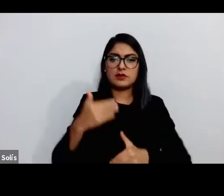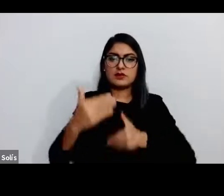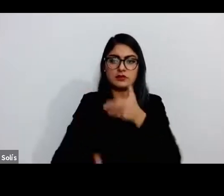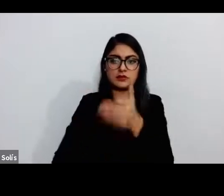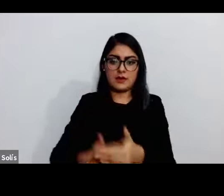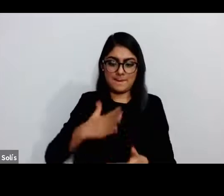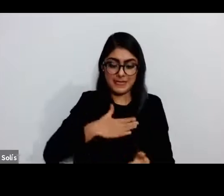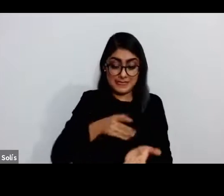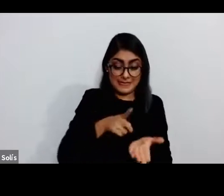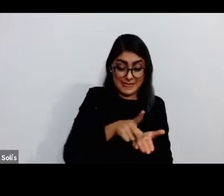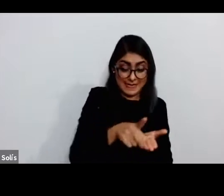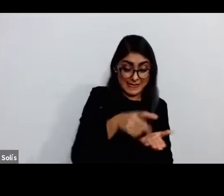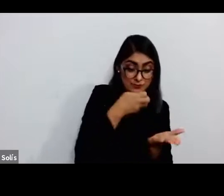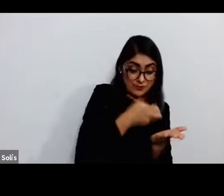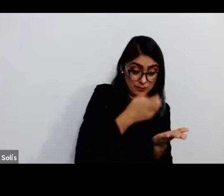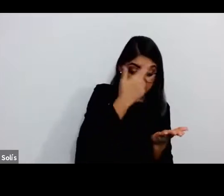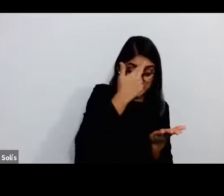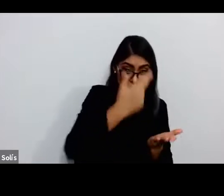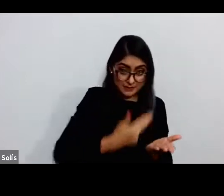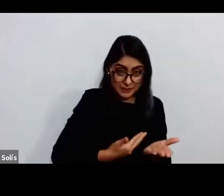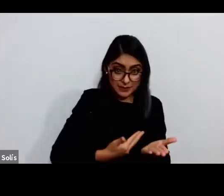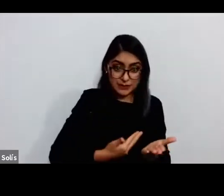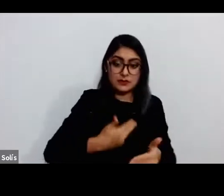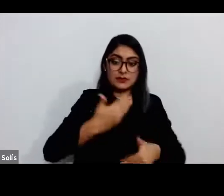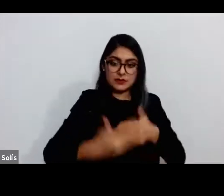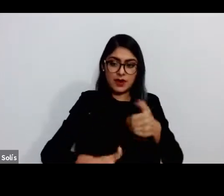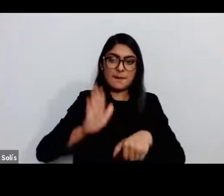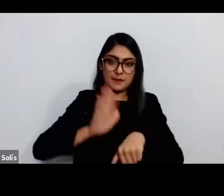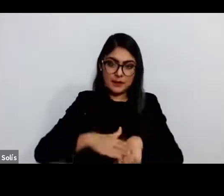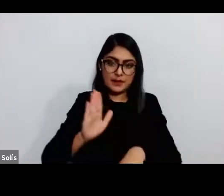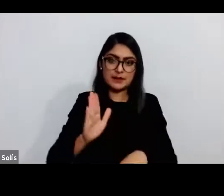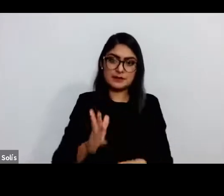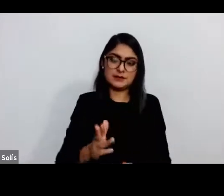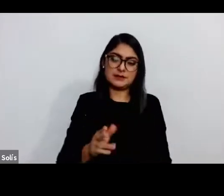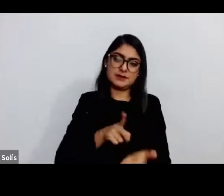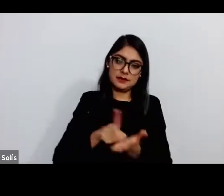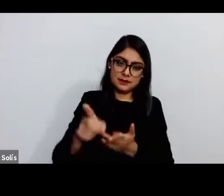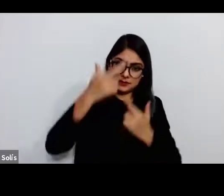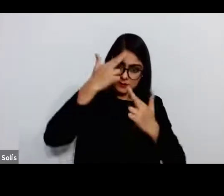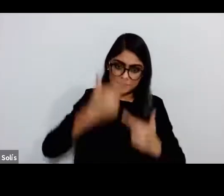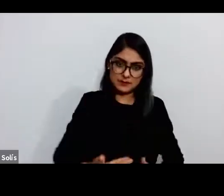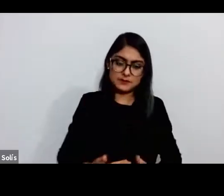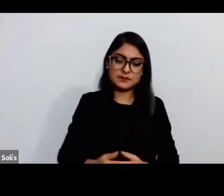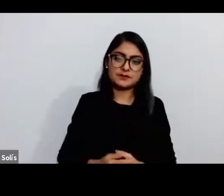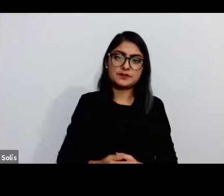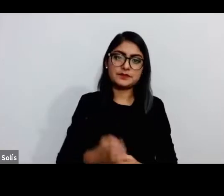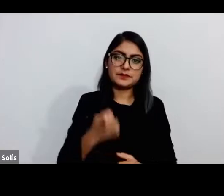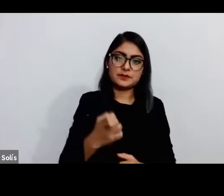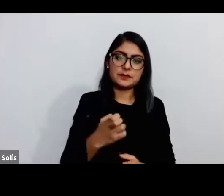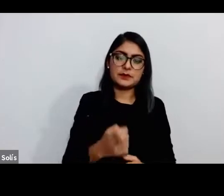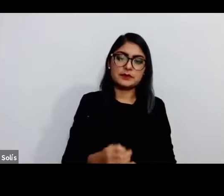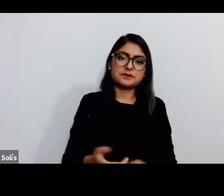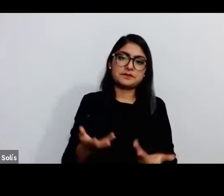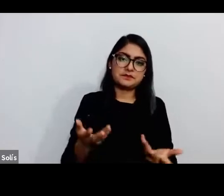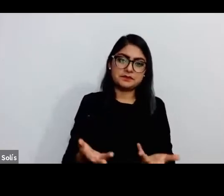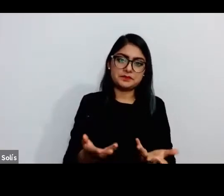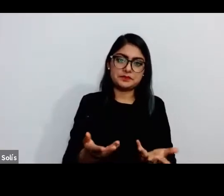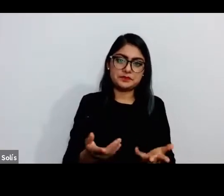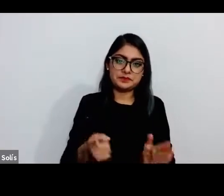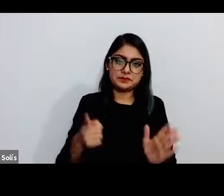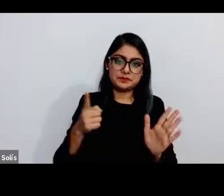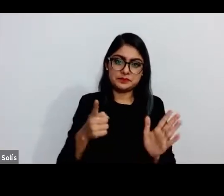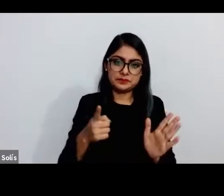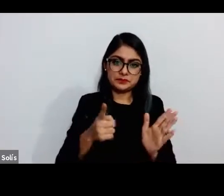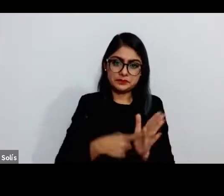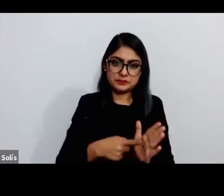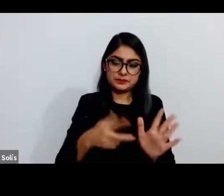ya protegían las declaraciones. Entonces es ahí, en el siglo XIX, cuando surge esta reivindicación social, que va a tener además un